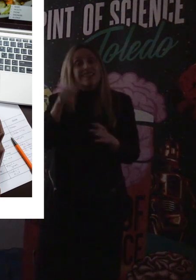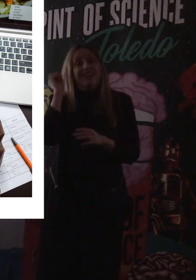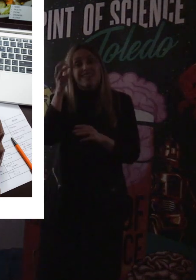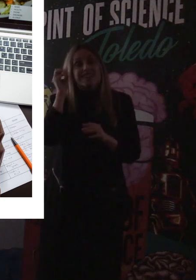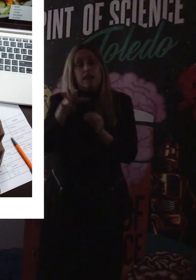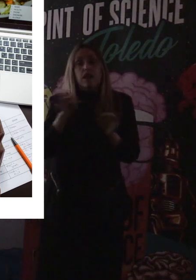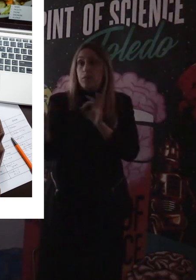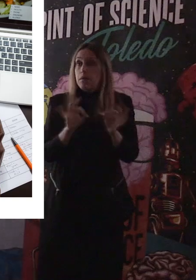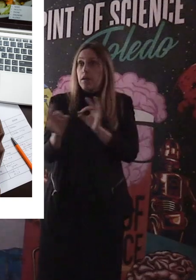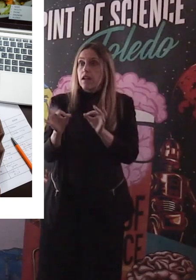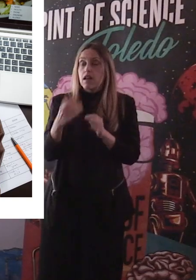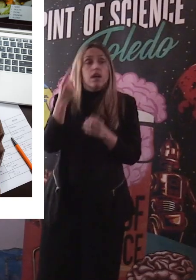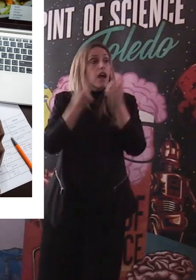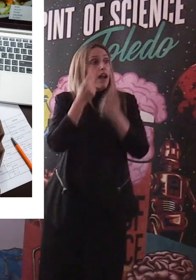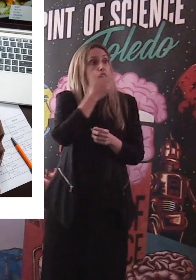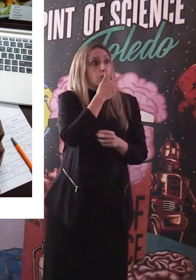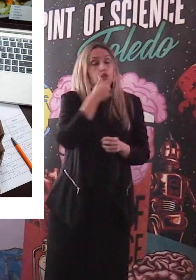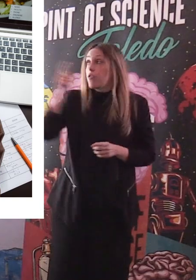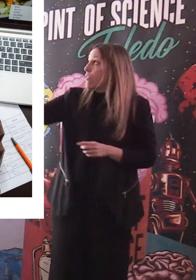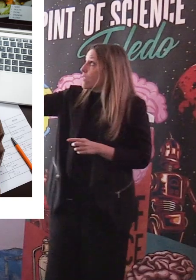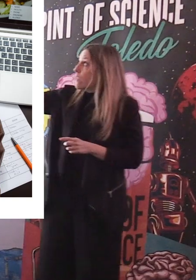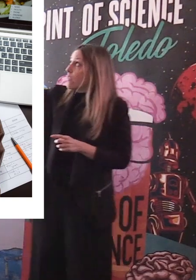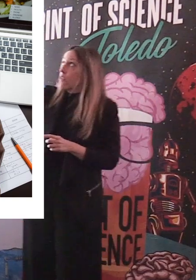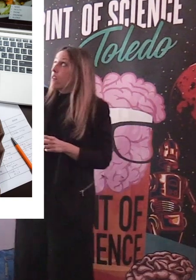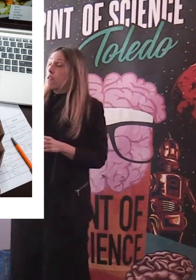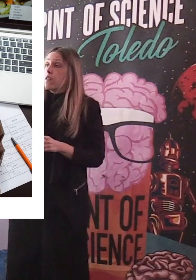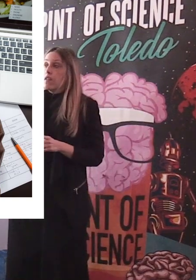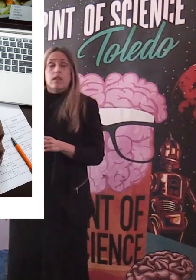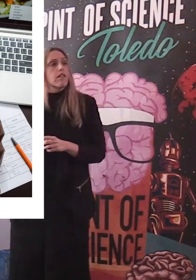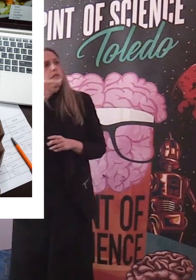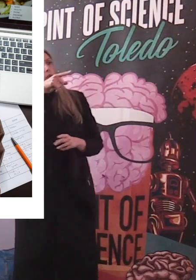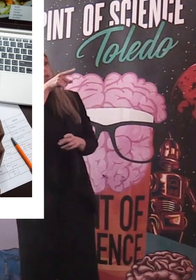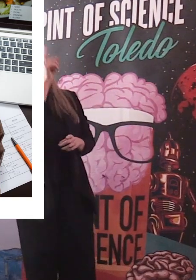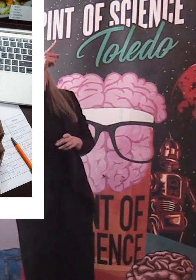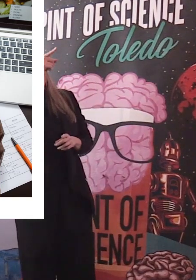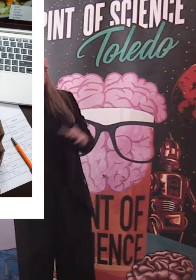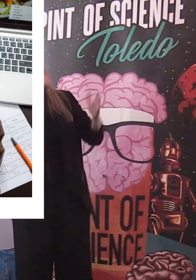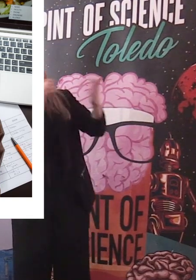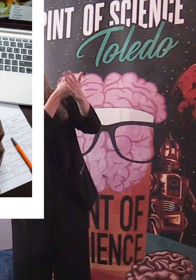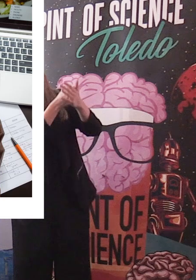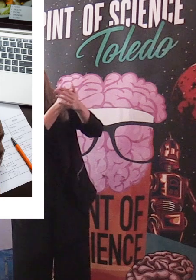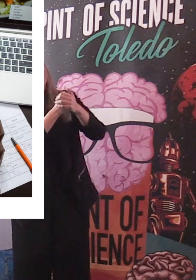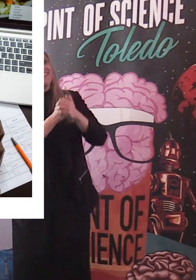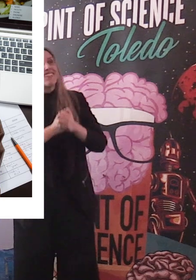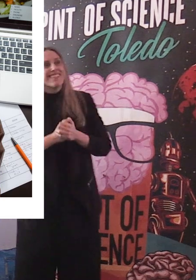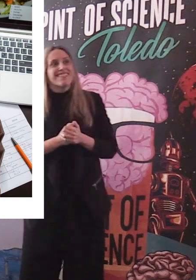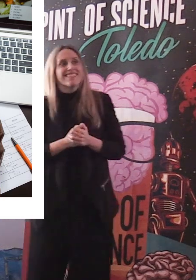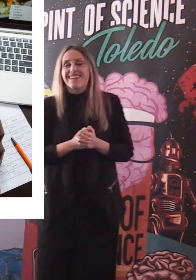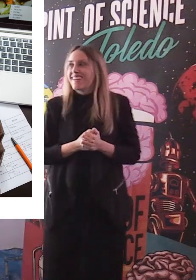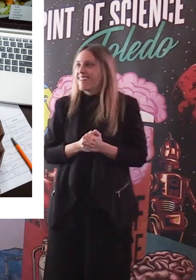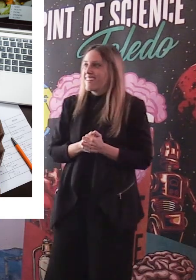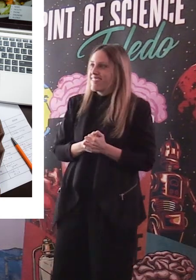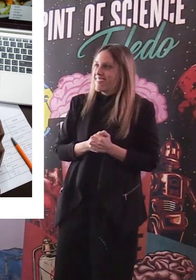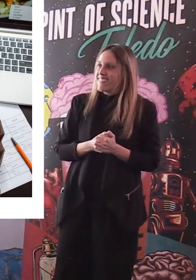de biohacking? ¿No? Ok, vale, bueno. Ah, sí, sí, hay uno, y realmente un amigo mío que